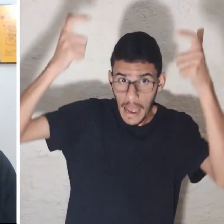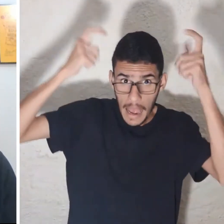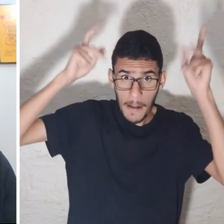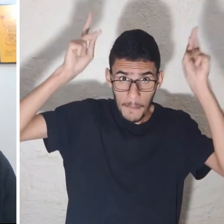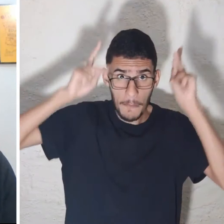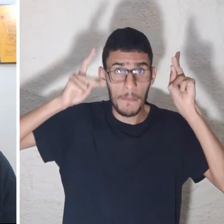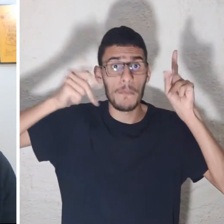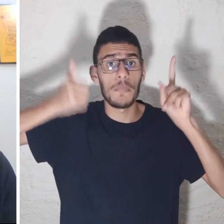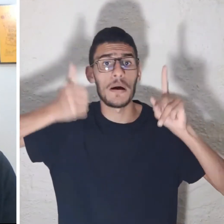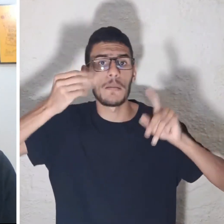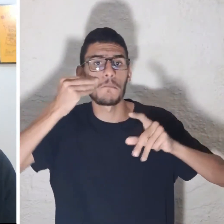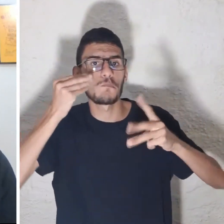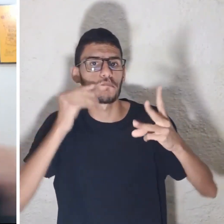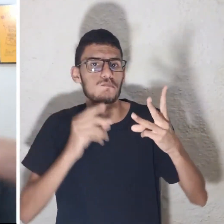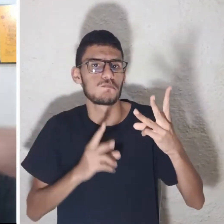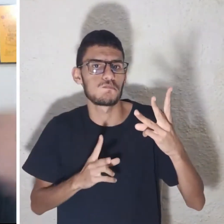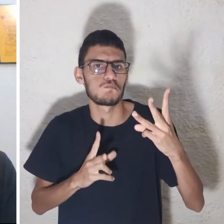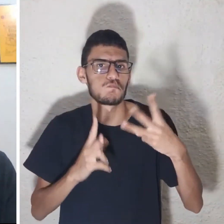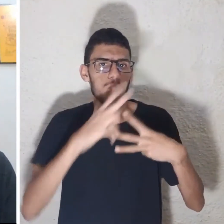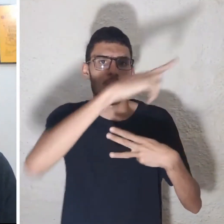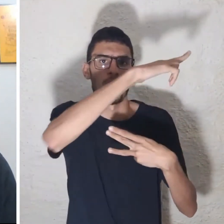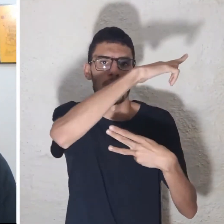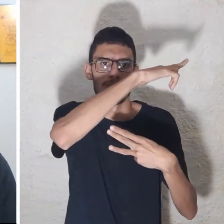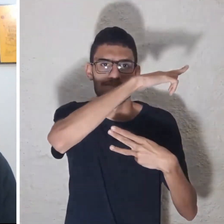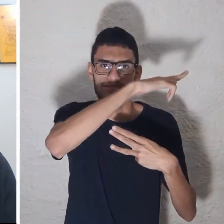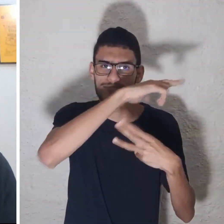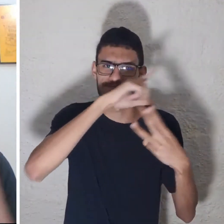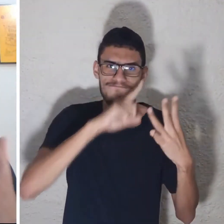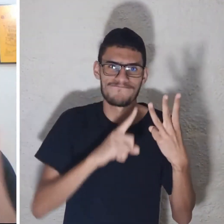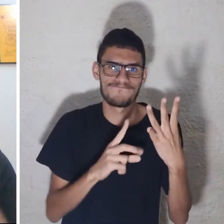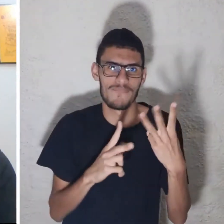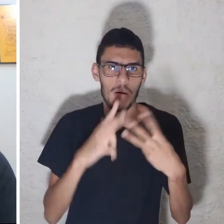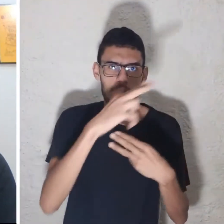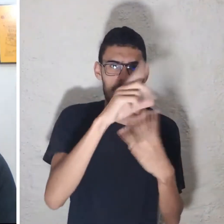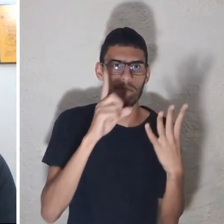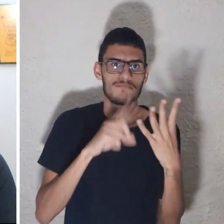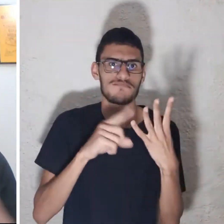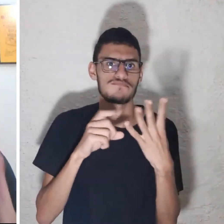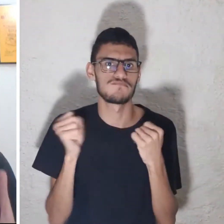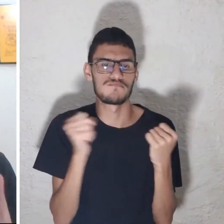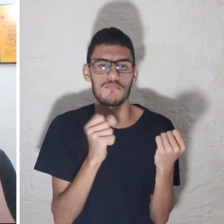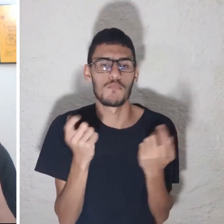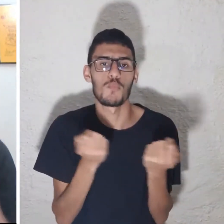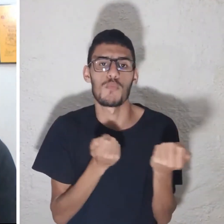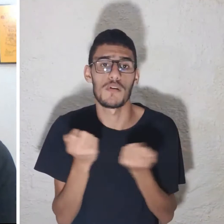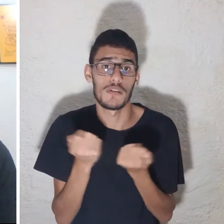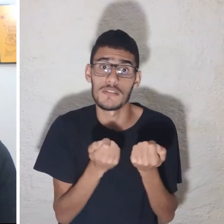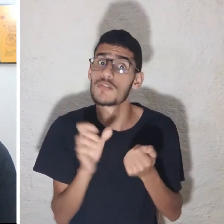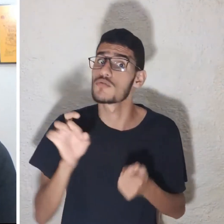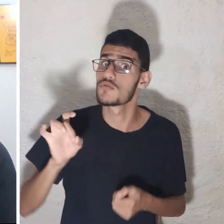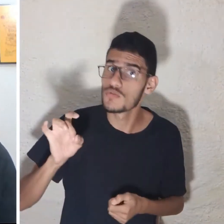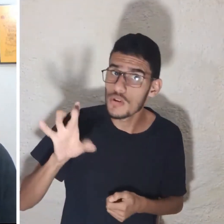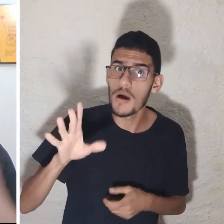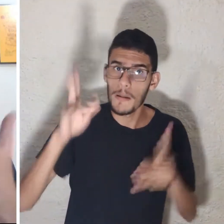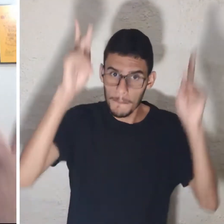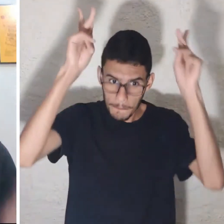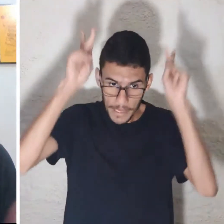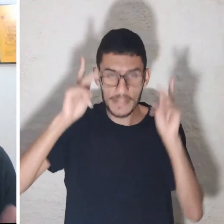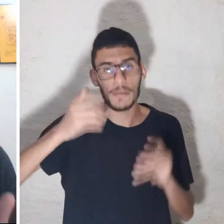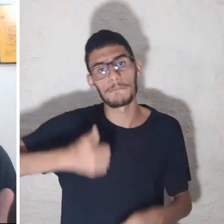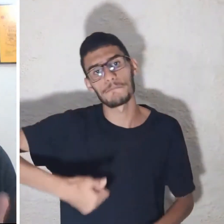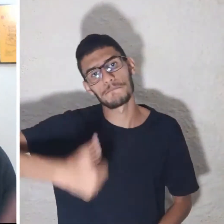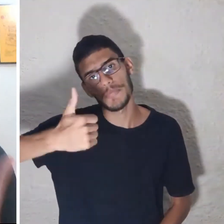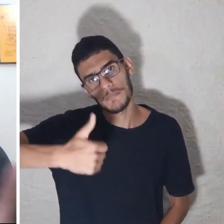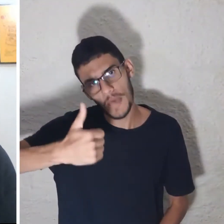poder do próprio Dom Pedro I e que podia interferir em todos os outros. Ou seja, no final das contas, quem mandava era quem tinha o poder moderador, que